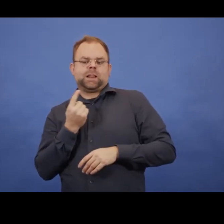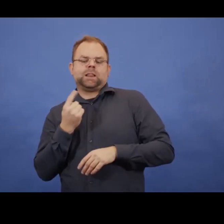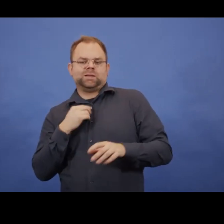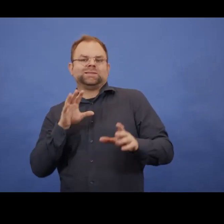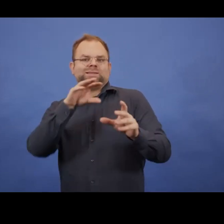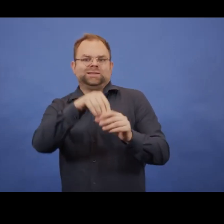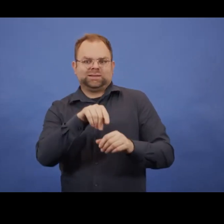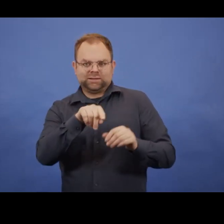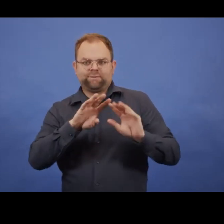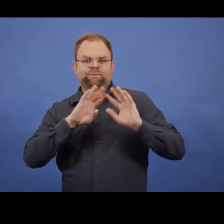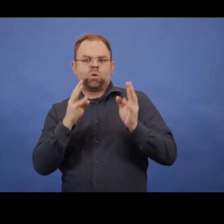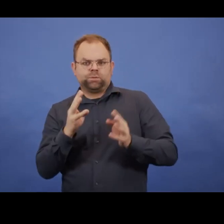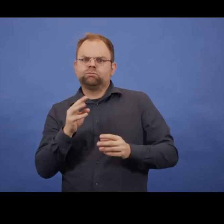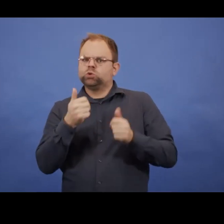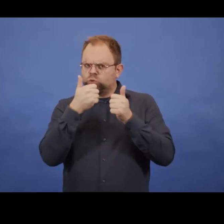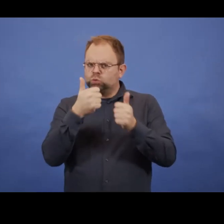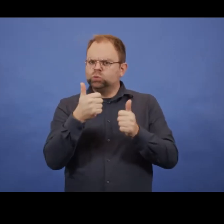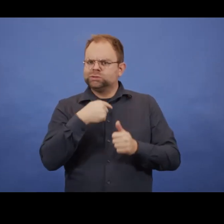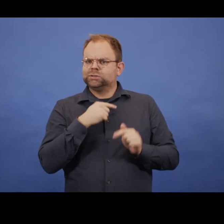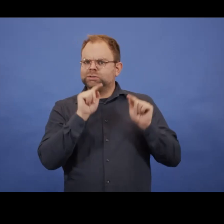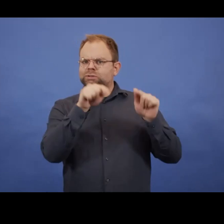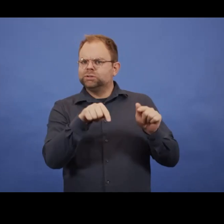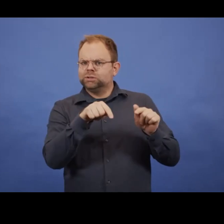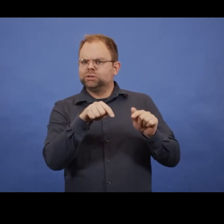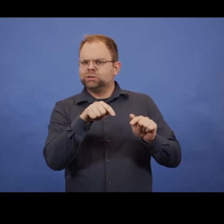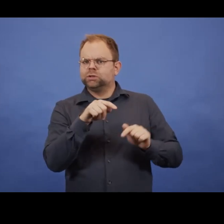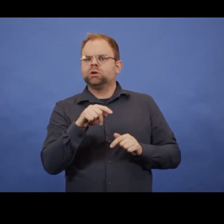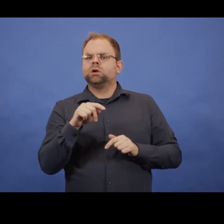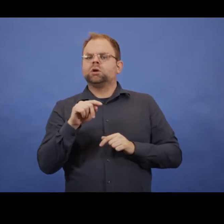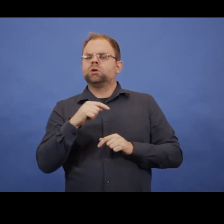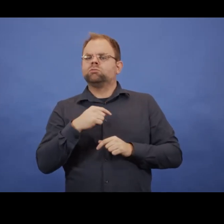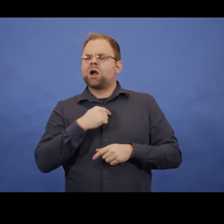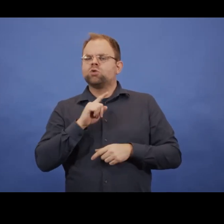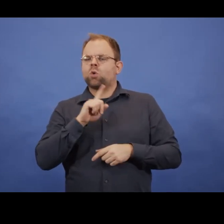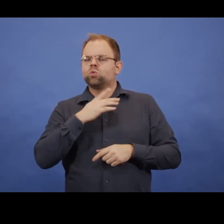bien que estuve allí porque